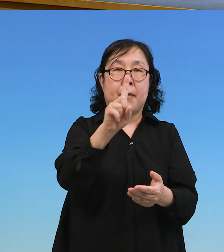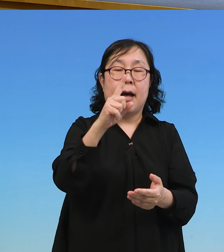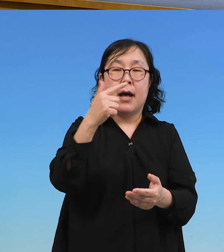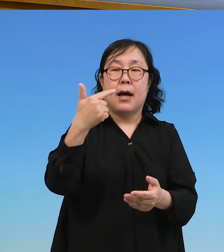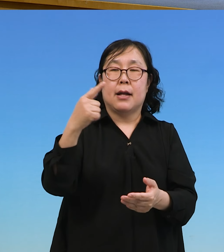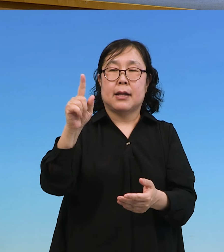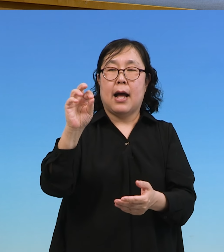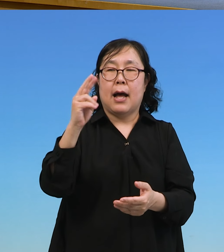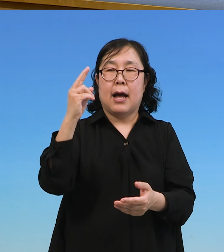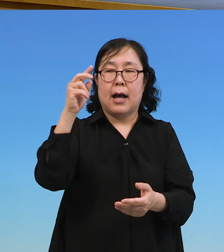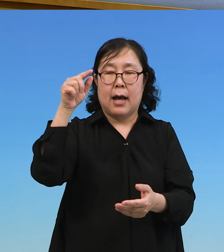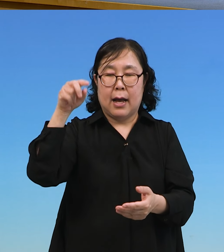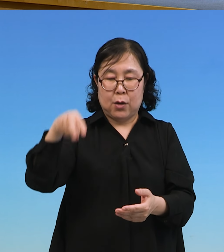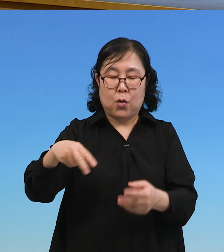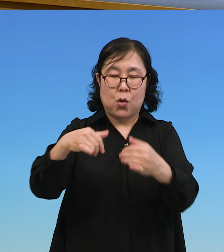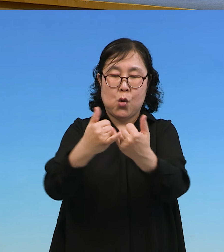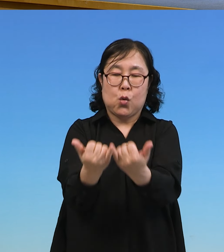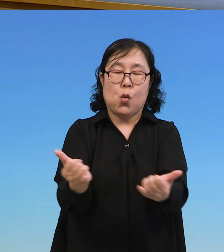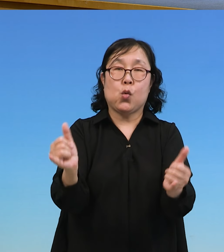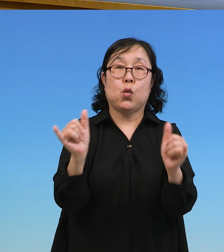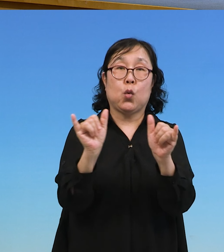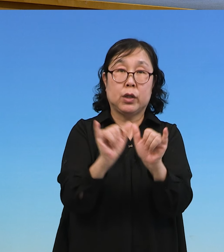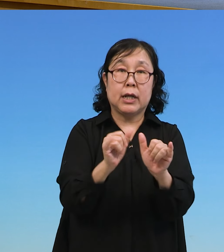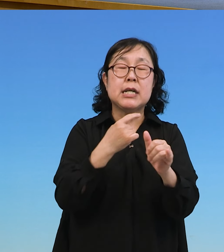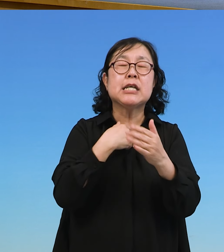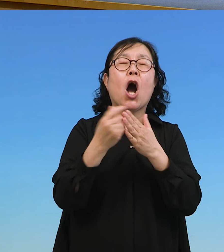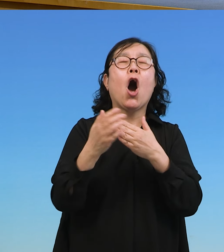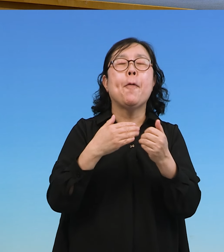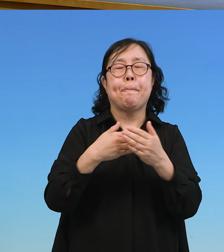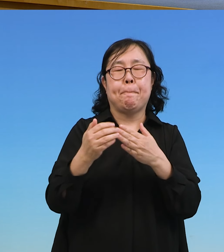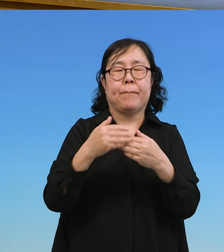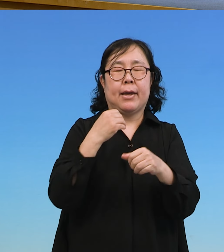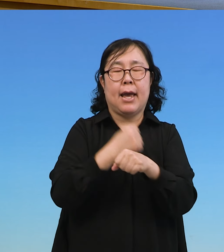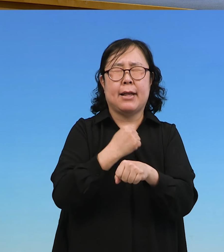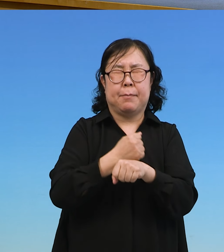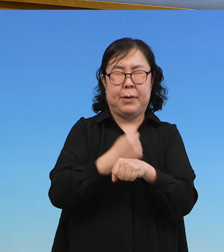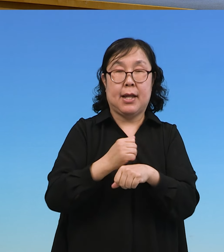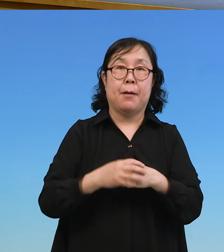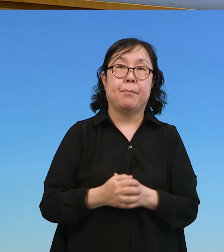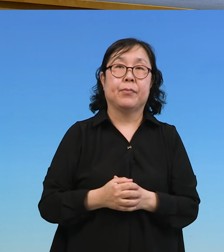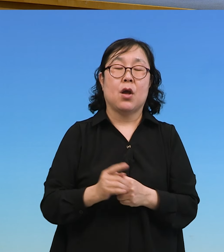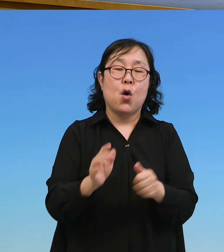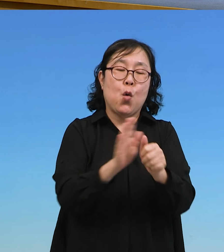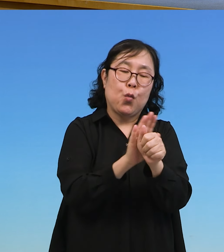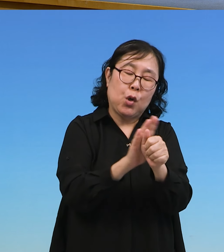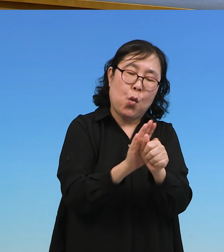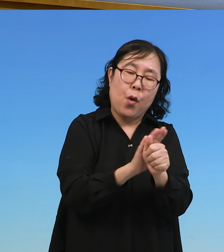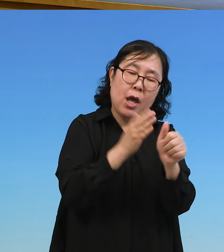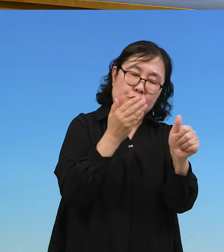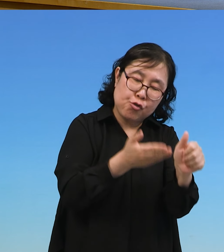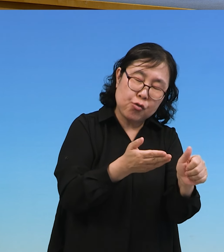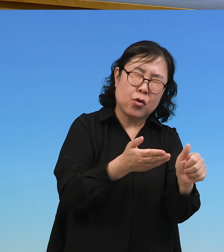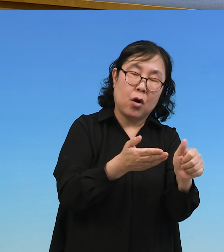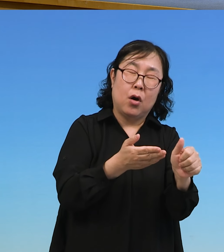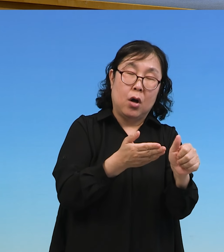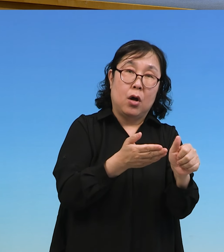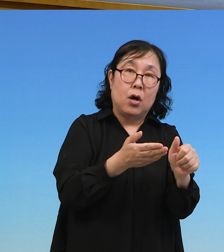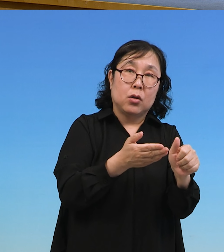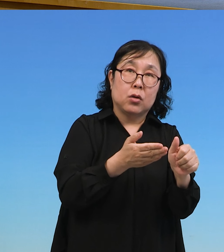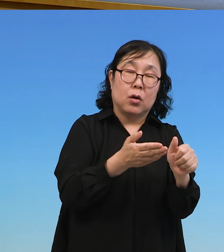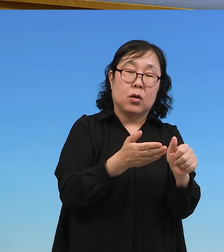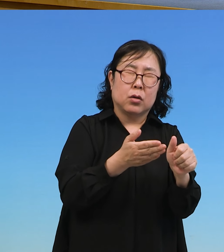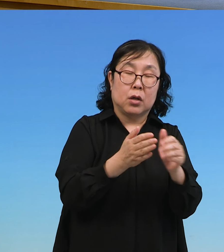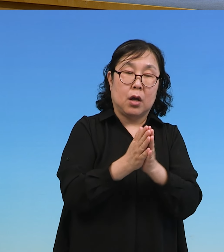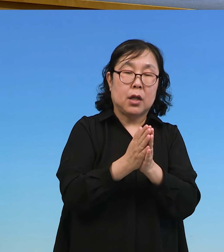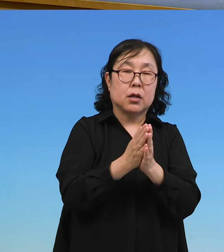경험하게 해줬다는 겁니다. 여러분, 그냥 한번 등 두드려 주는 일도 귀한 일이에요. 얼마나 힘들었니? 눈물 닦아주고